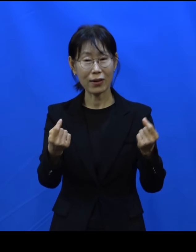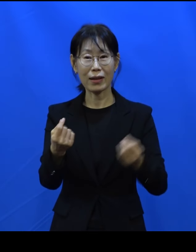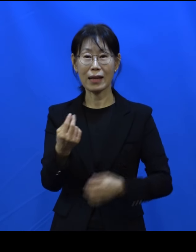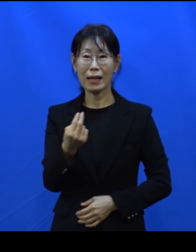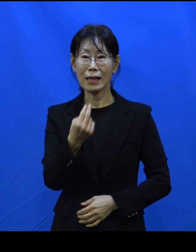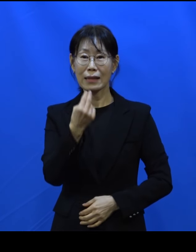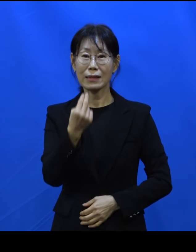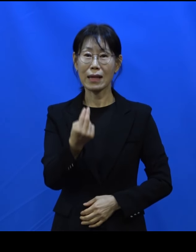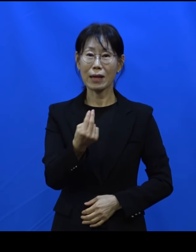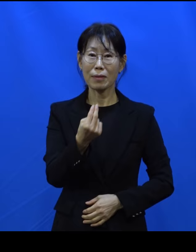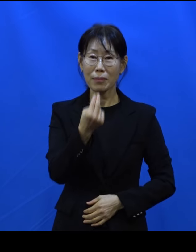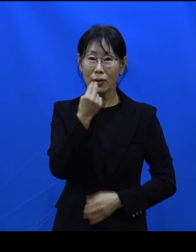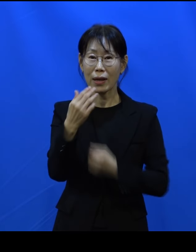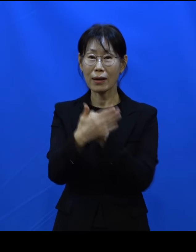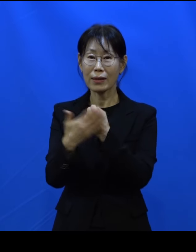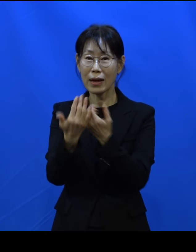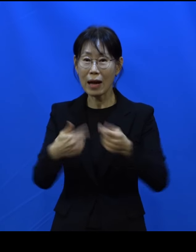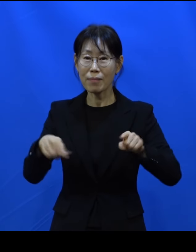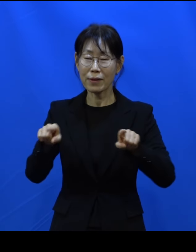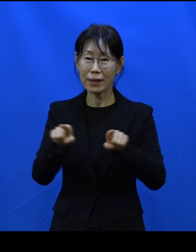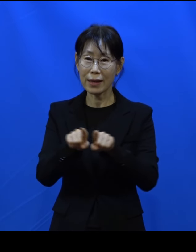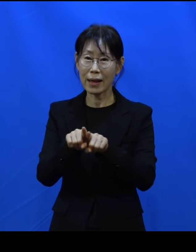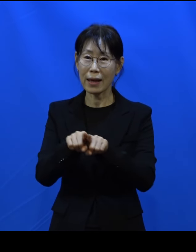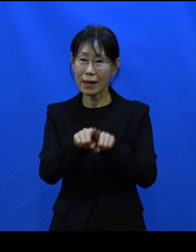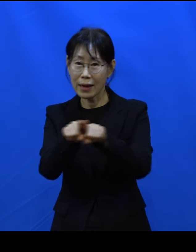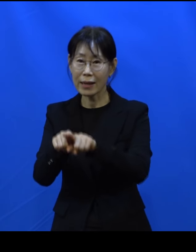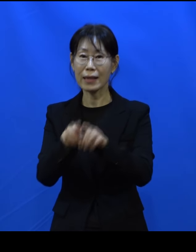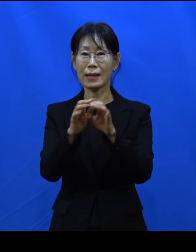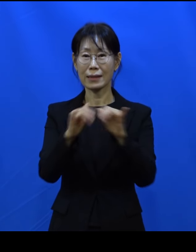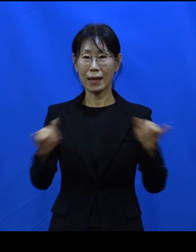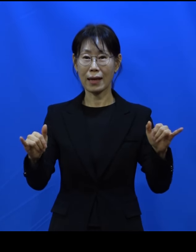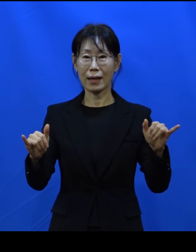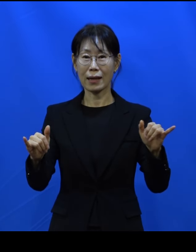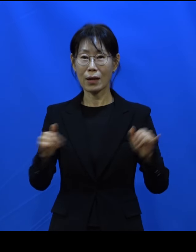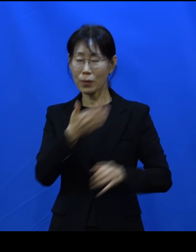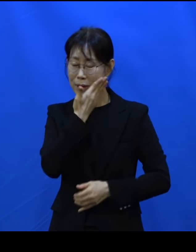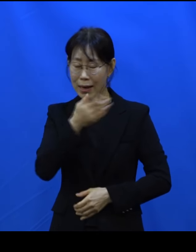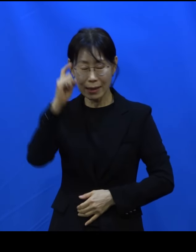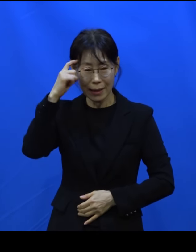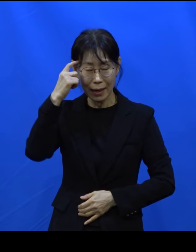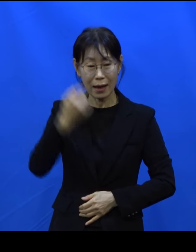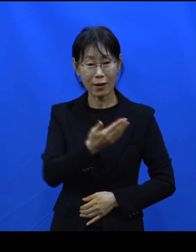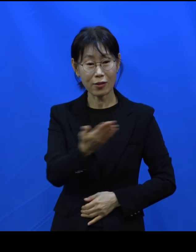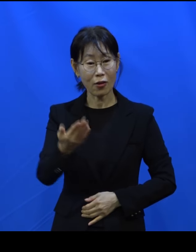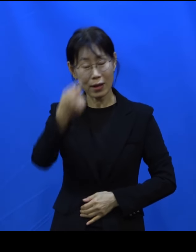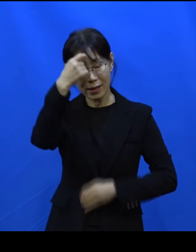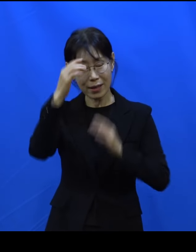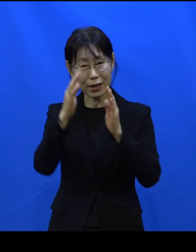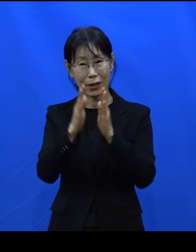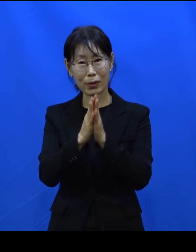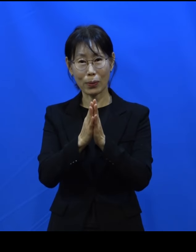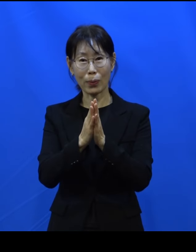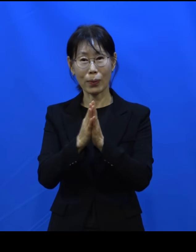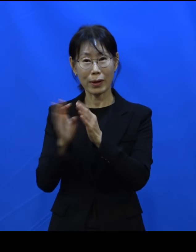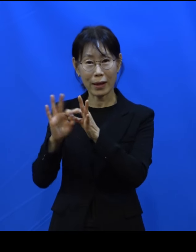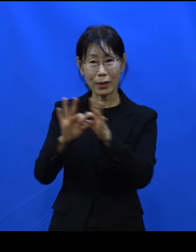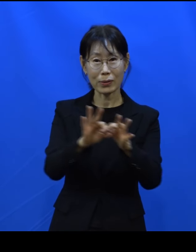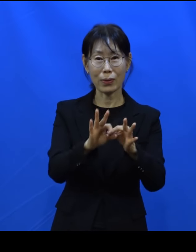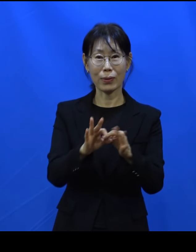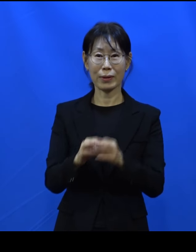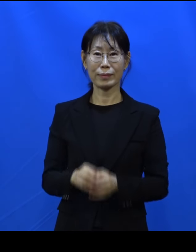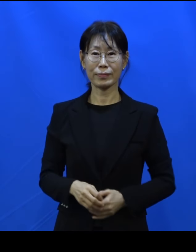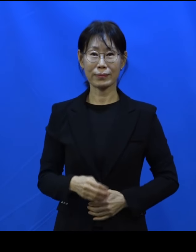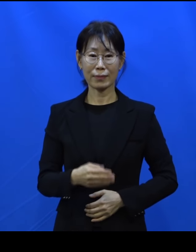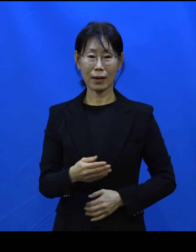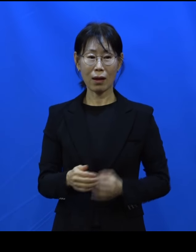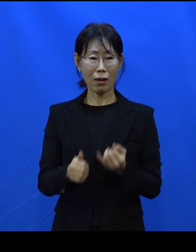함께 이어받을 자로 알아 귀히 여기라. 이는 너희 기도가 막히지 아니하게 하려 합니다. 남편은 굴림이 아니라 책임이죠. 남편 때문에